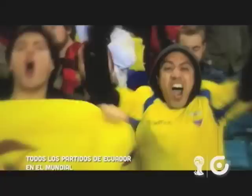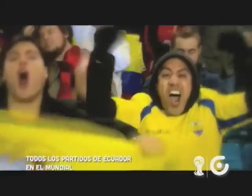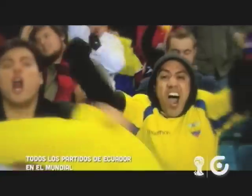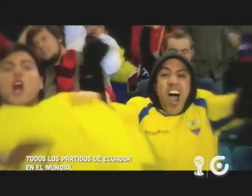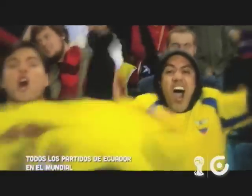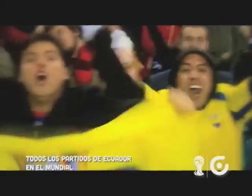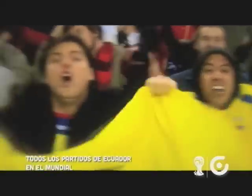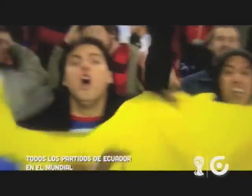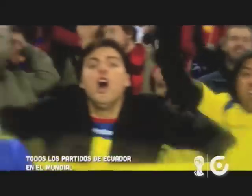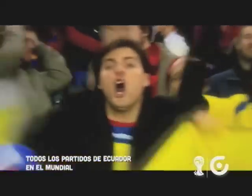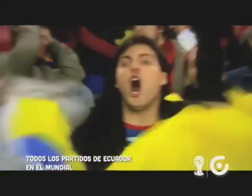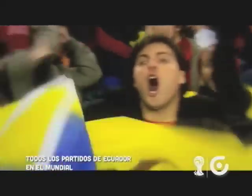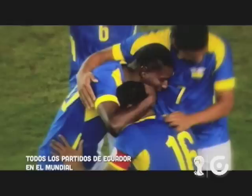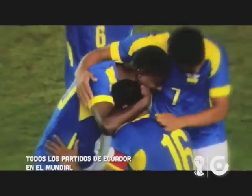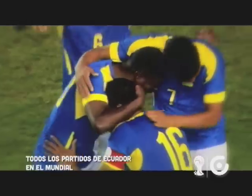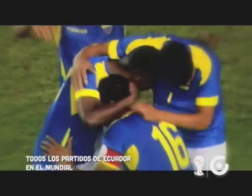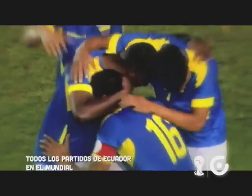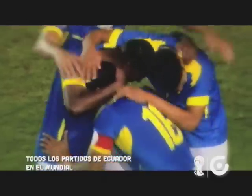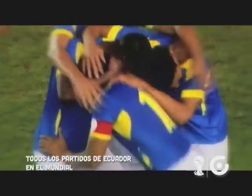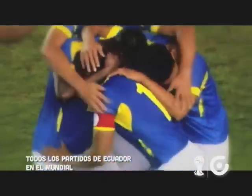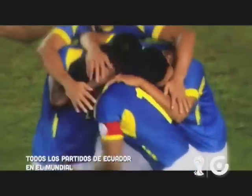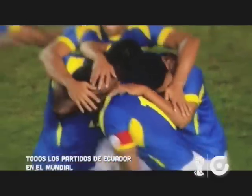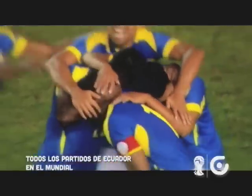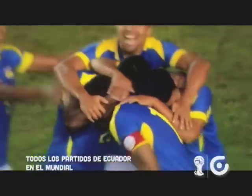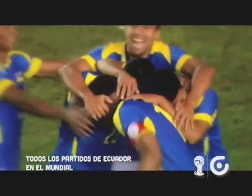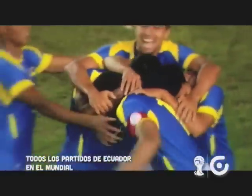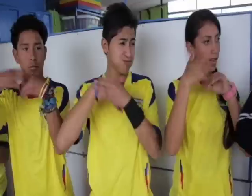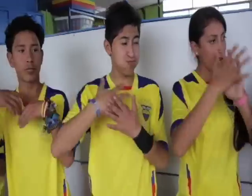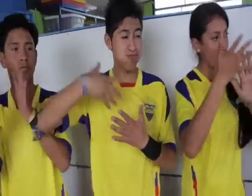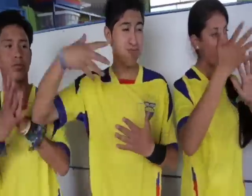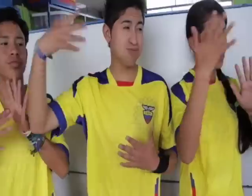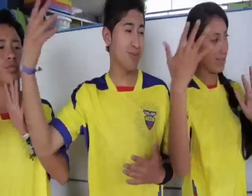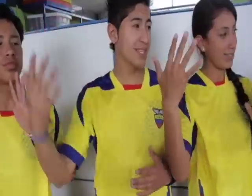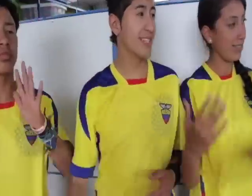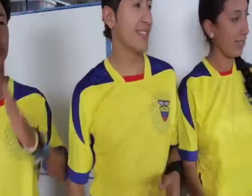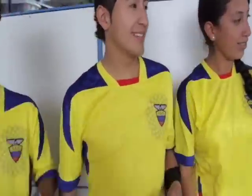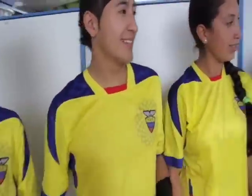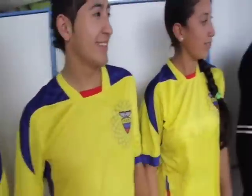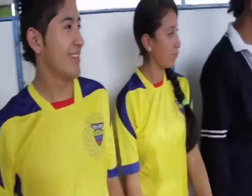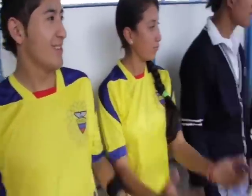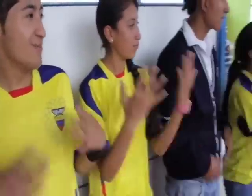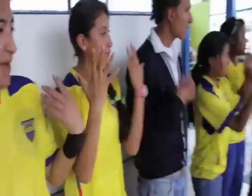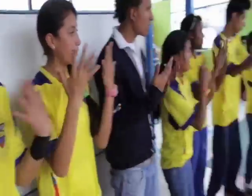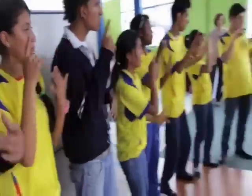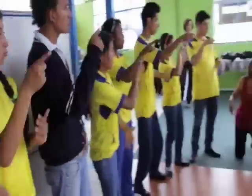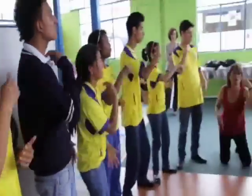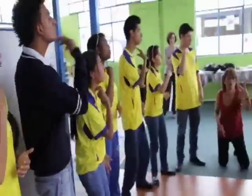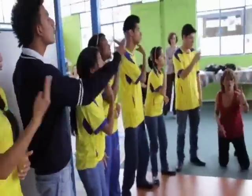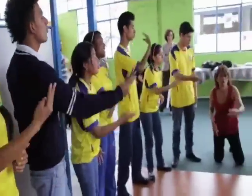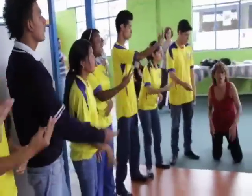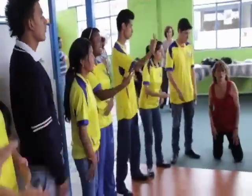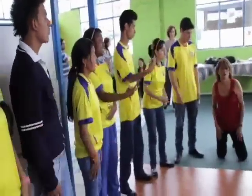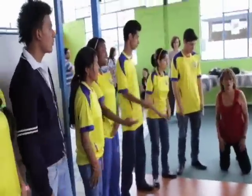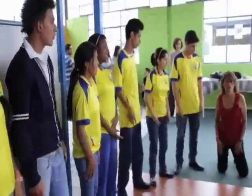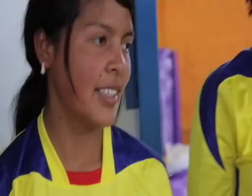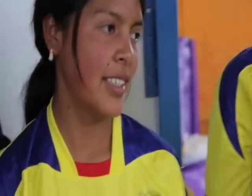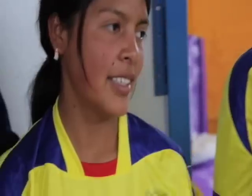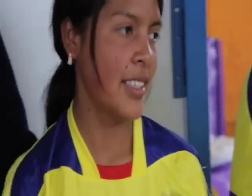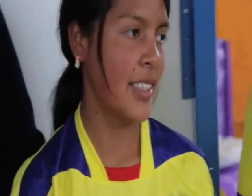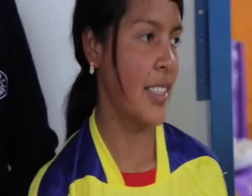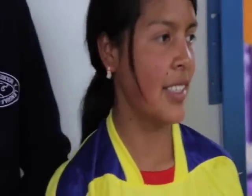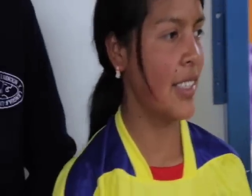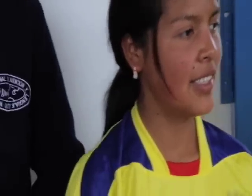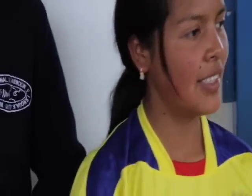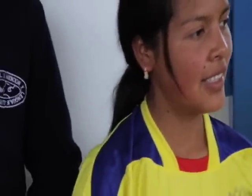viralizar para que la selección nos preste atención. Mis manos son tu voz es el título de la canción que nos enseña